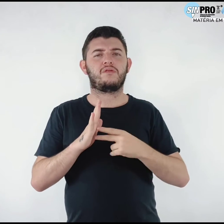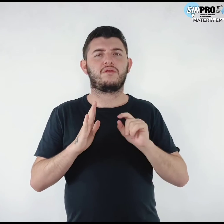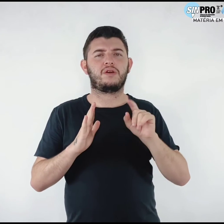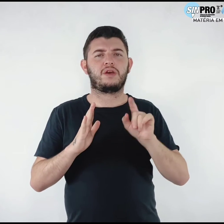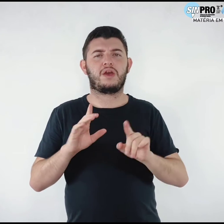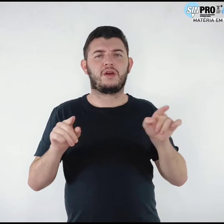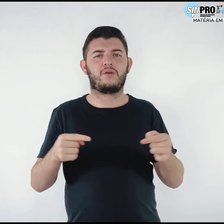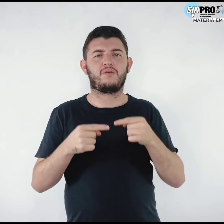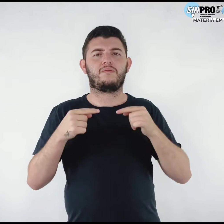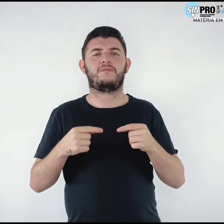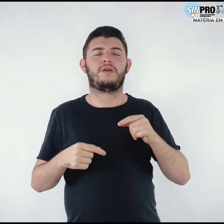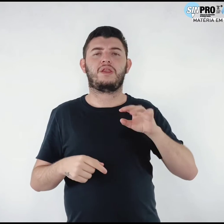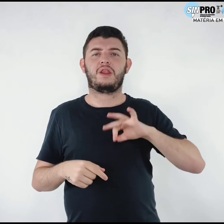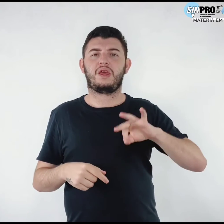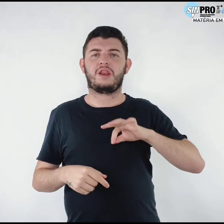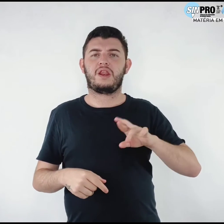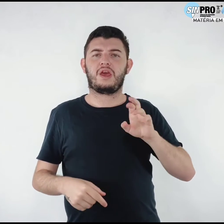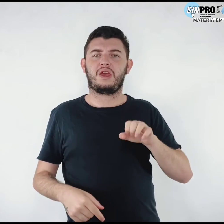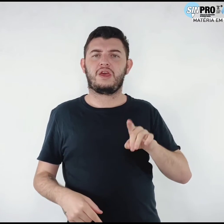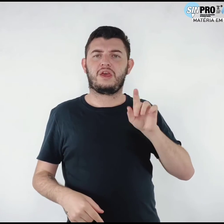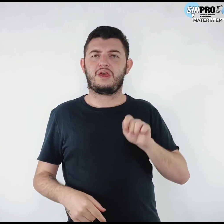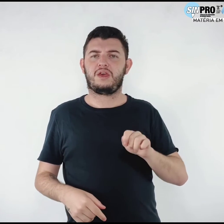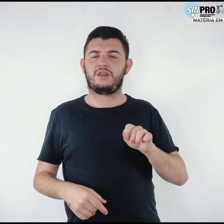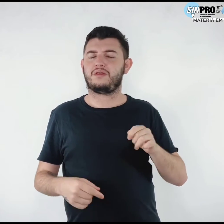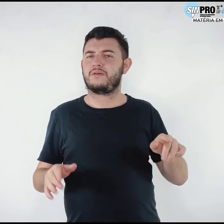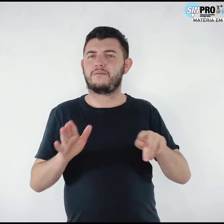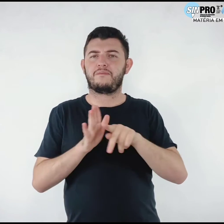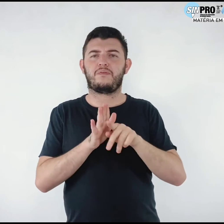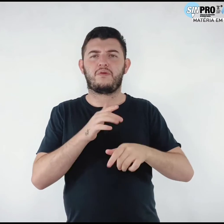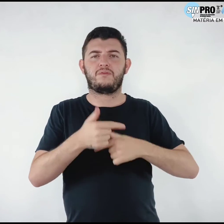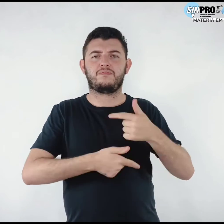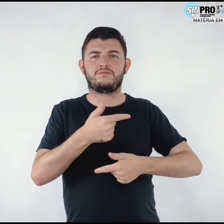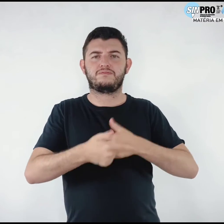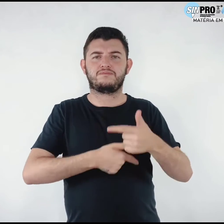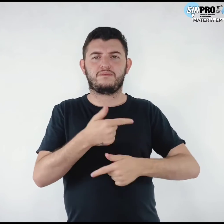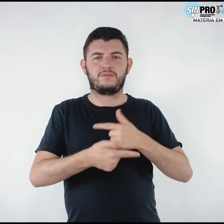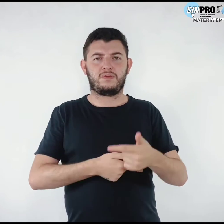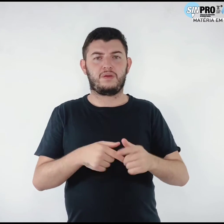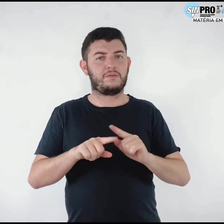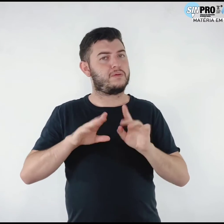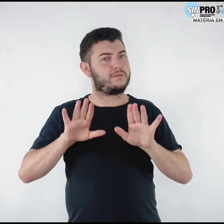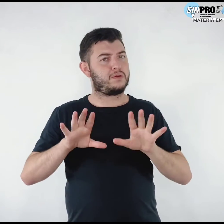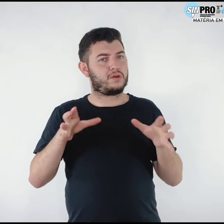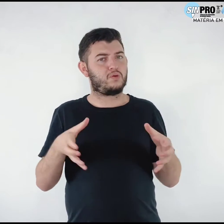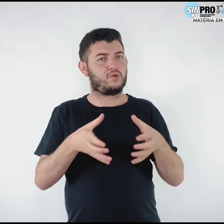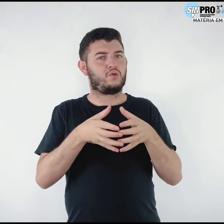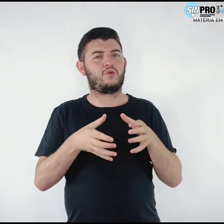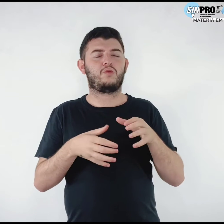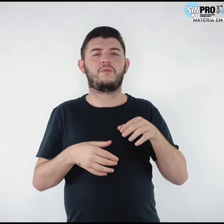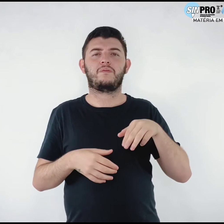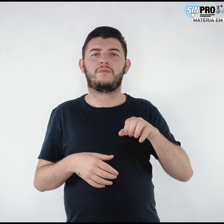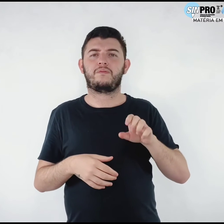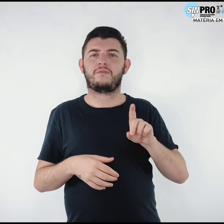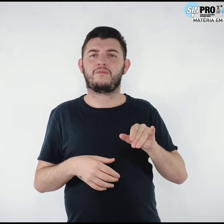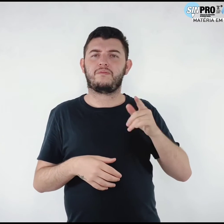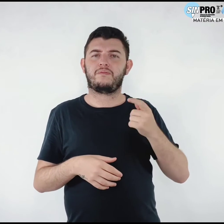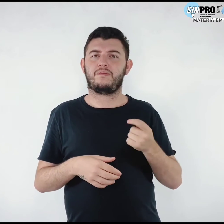na renda advinda do trabalho. Entre a classe média e a classe alta, as